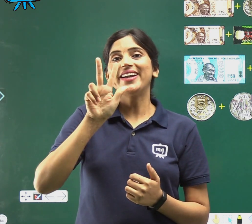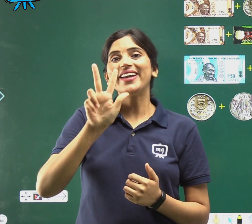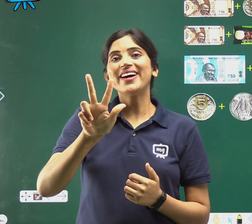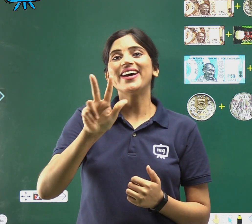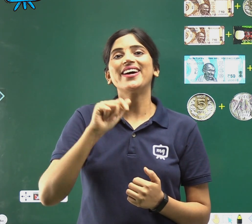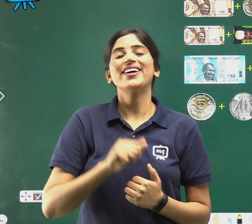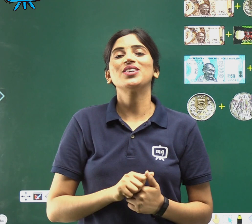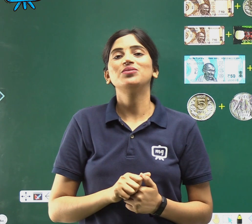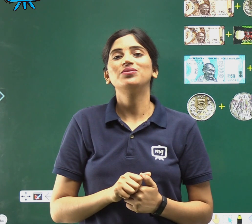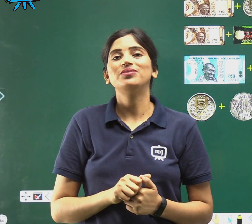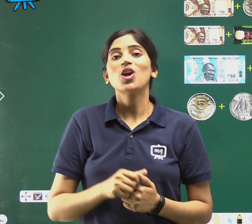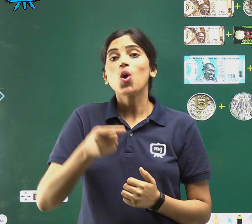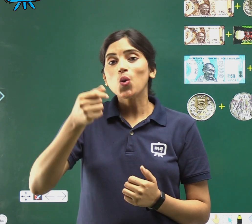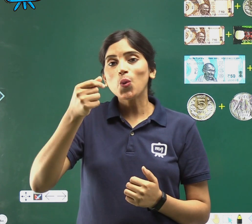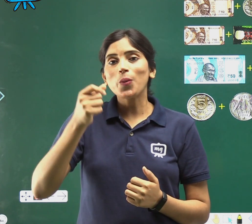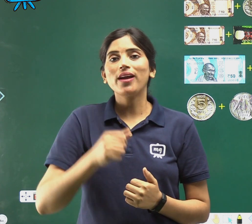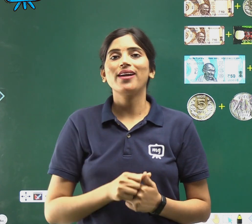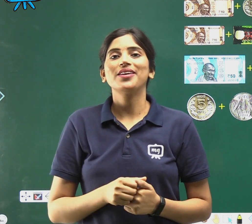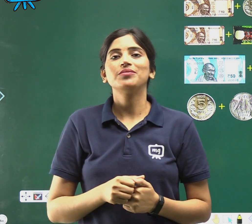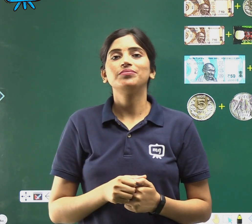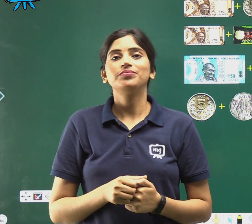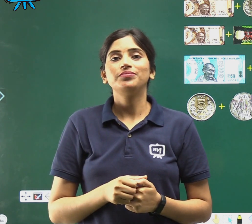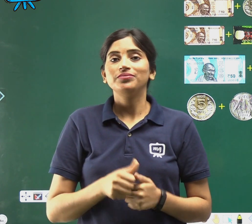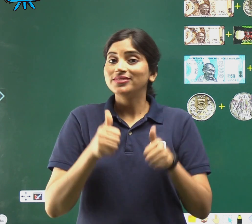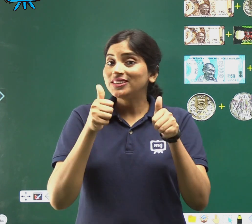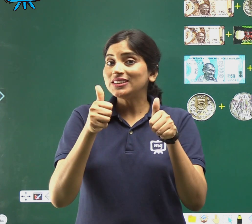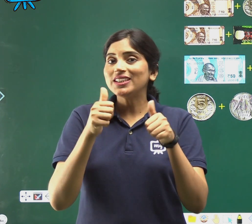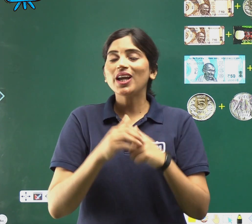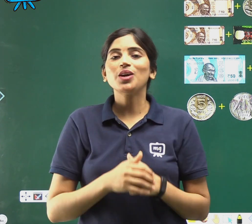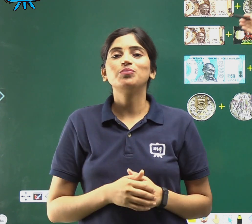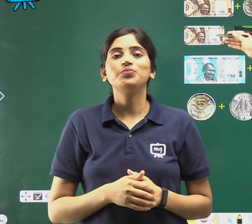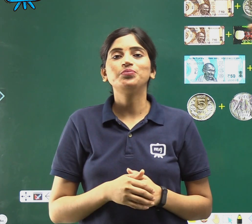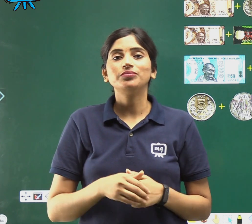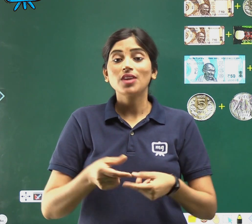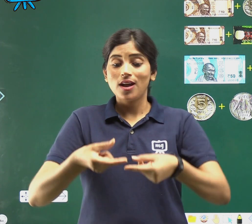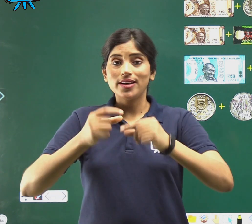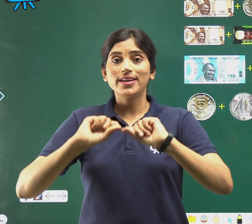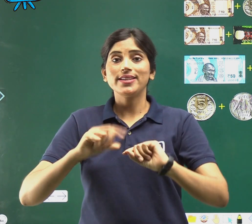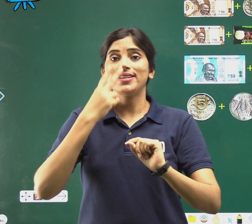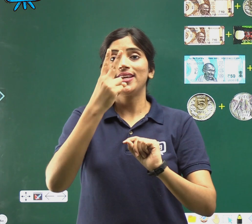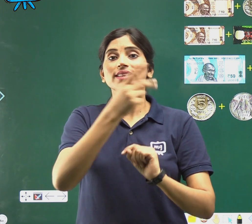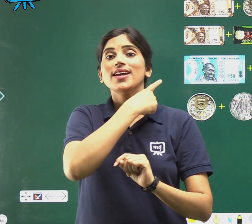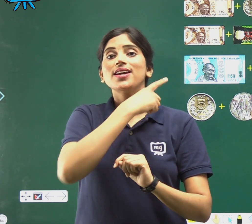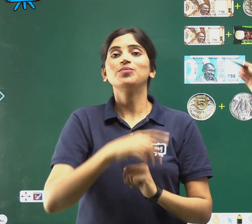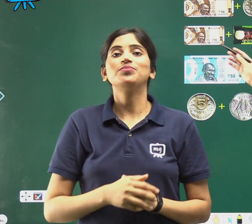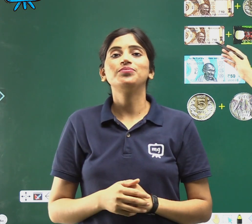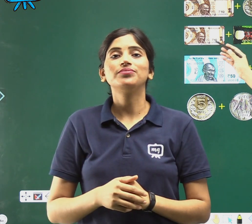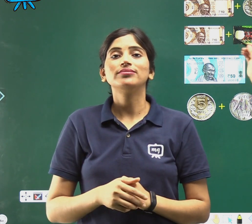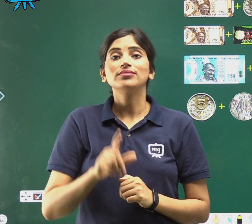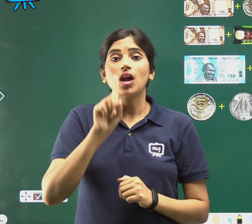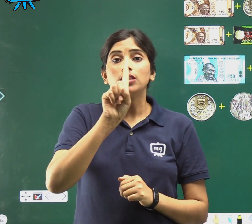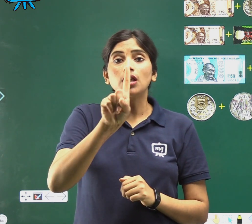18 रुपए। ठीक है, अब नीचे देखते हैं।